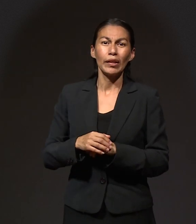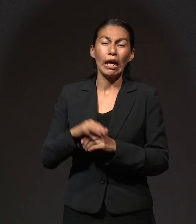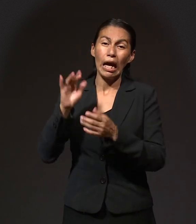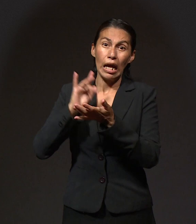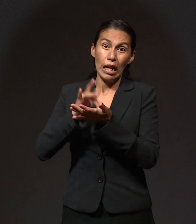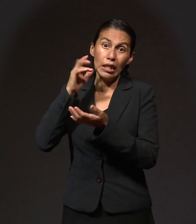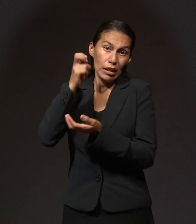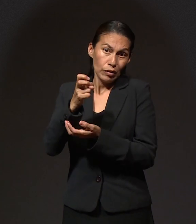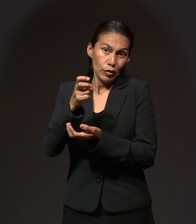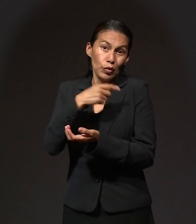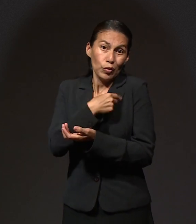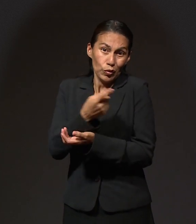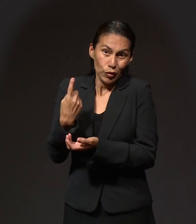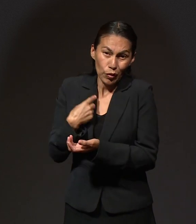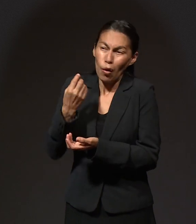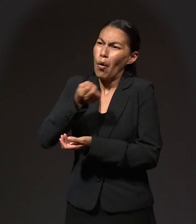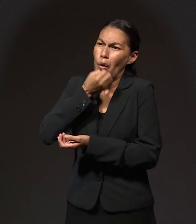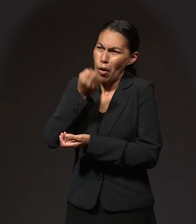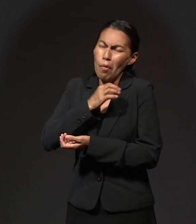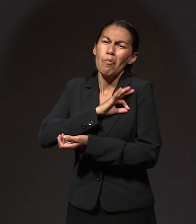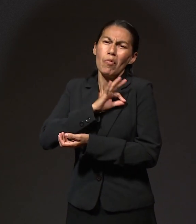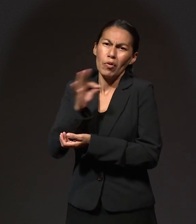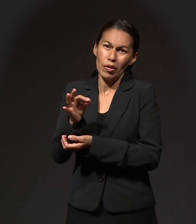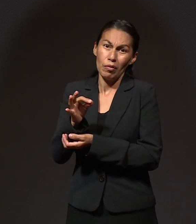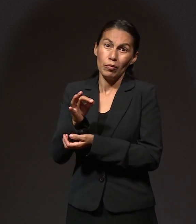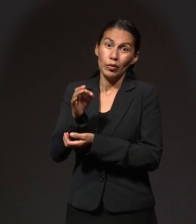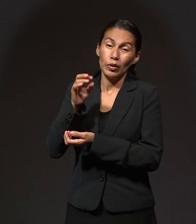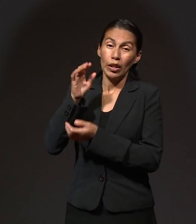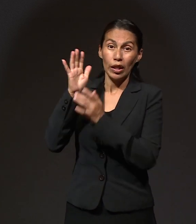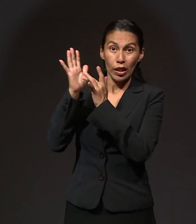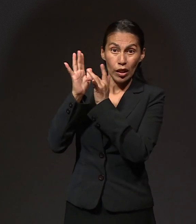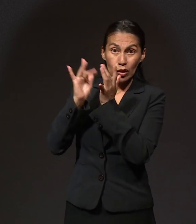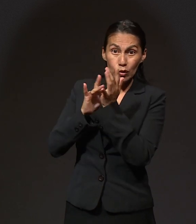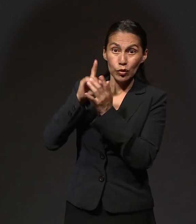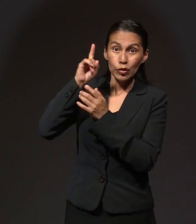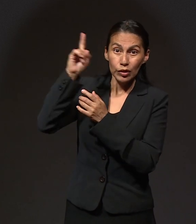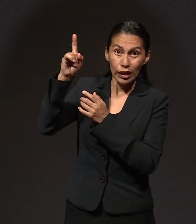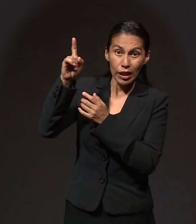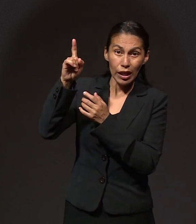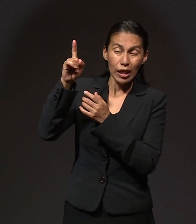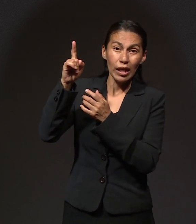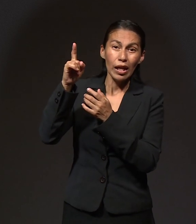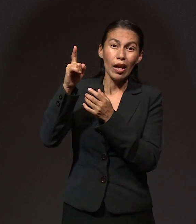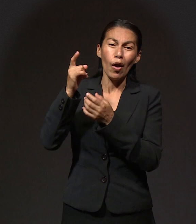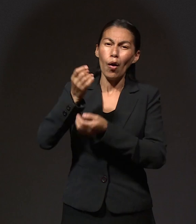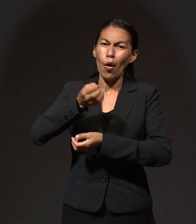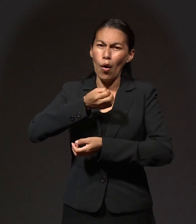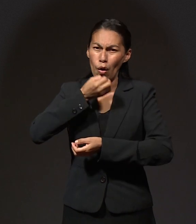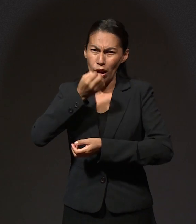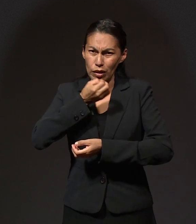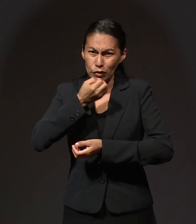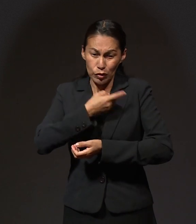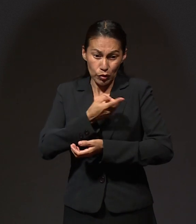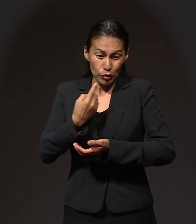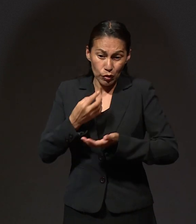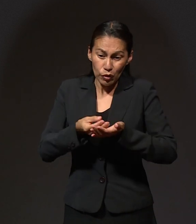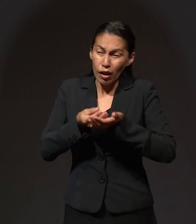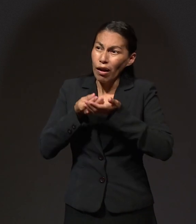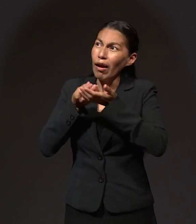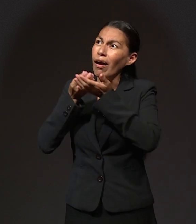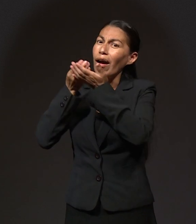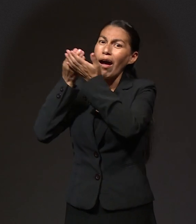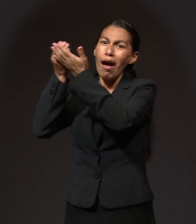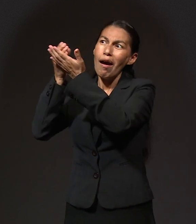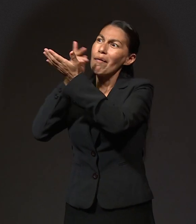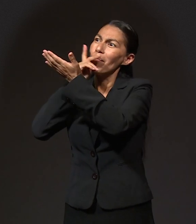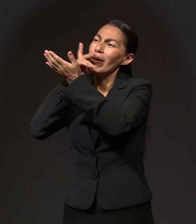oramos. Es por eso que todos nosotros podemos caminar con Dios y platicar